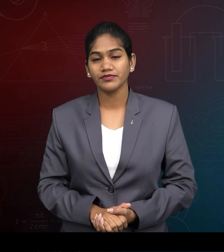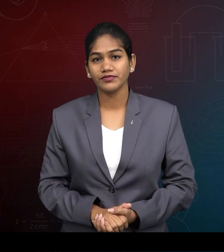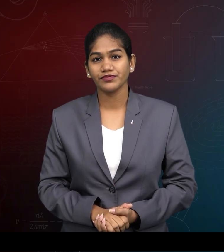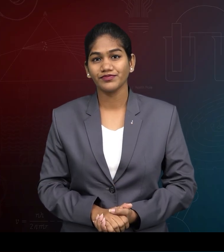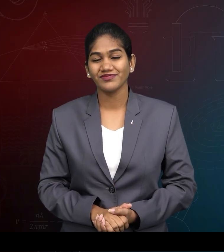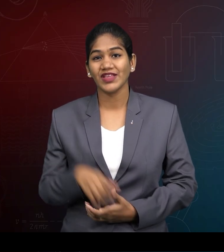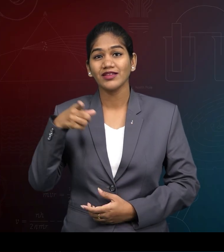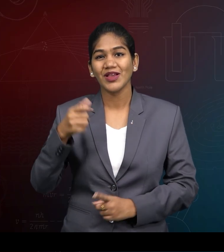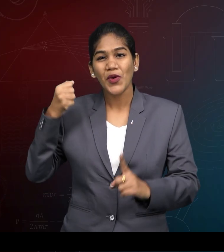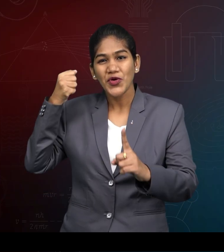அழுத்தம்,